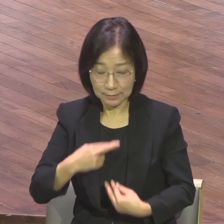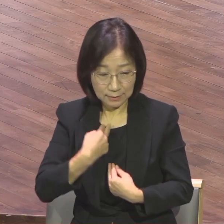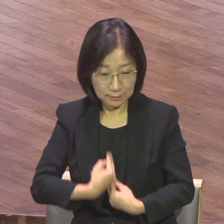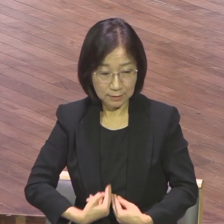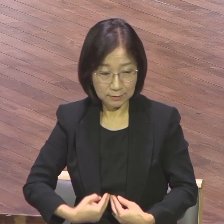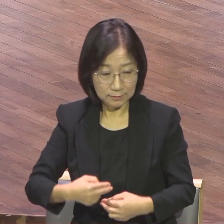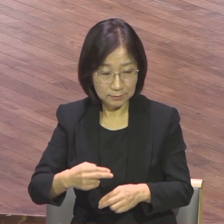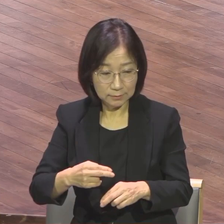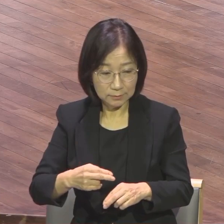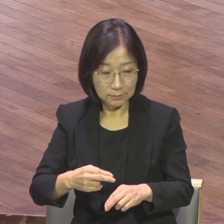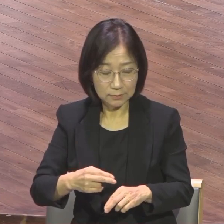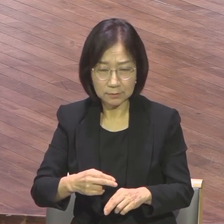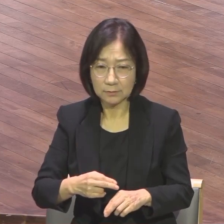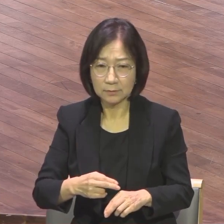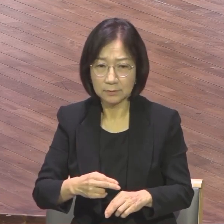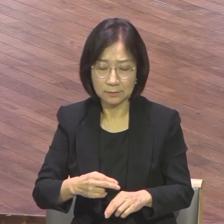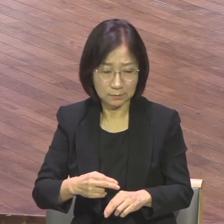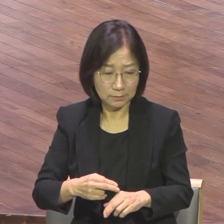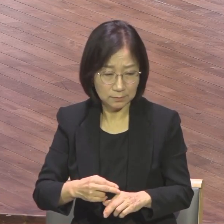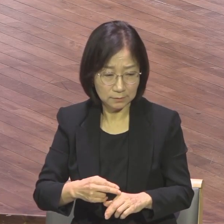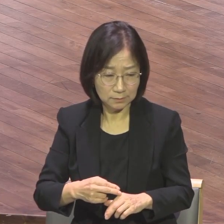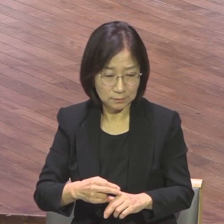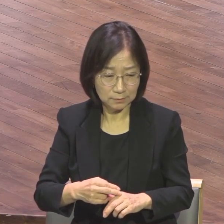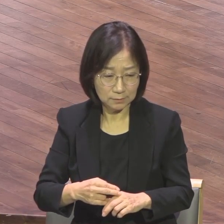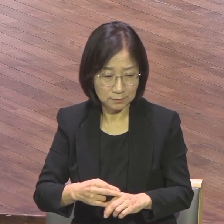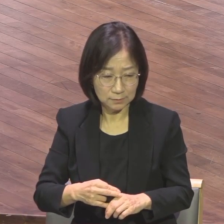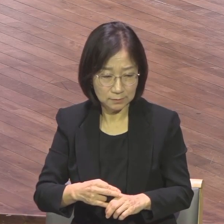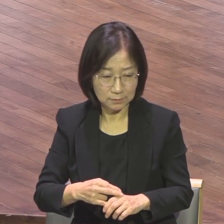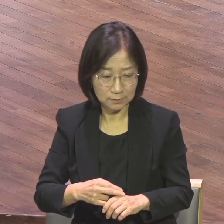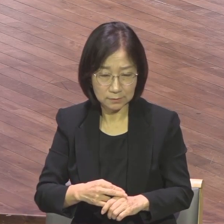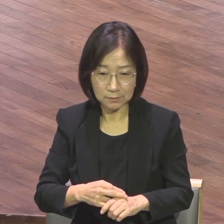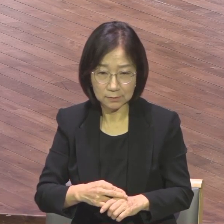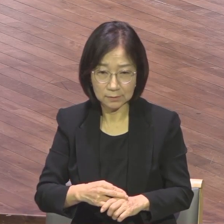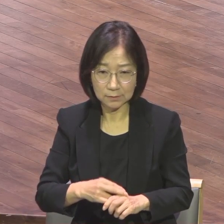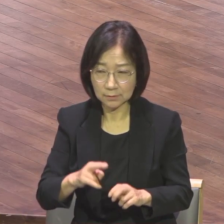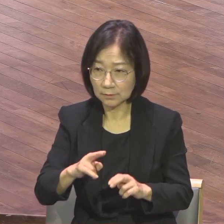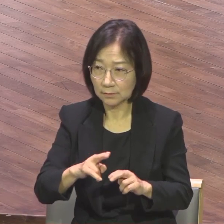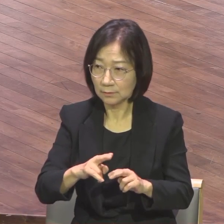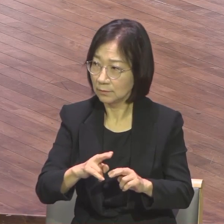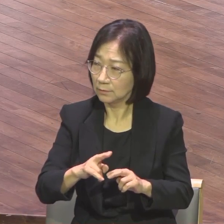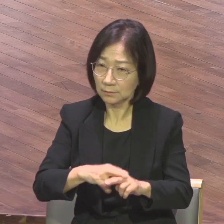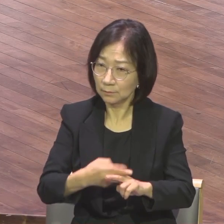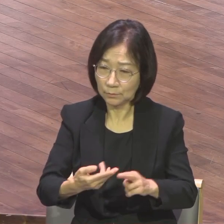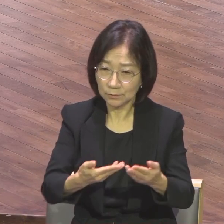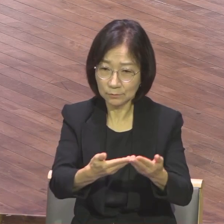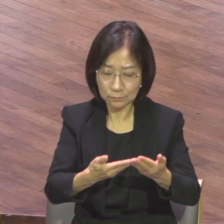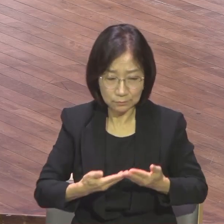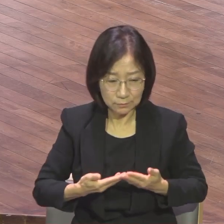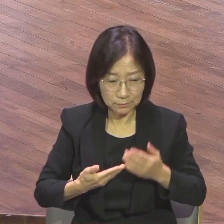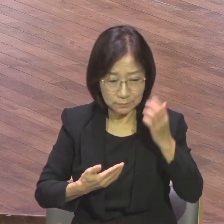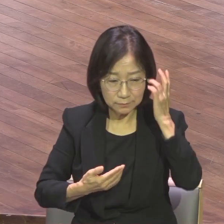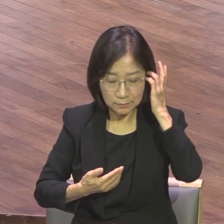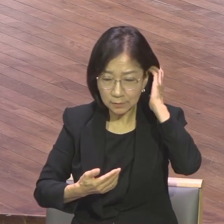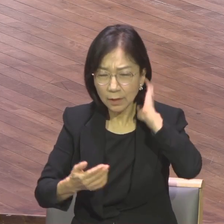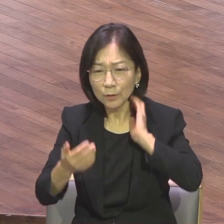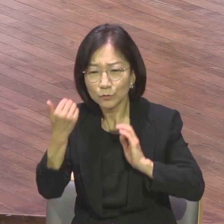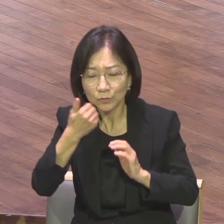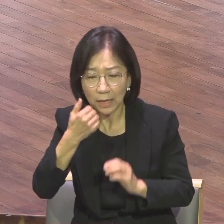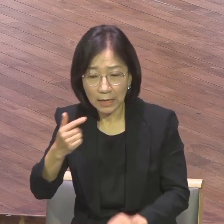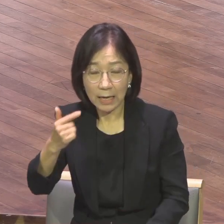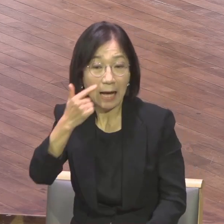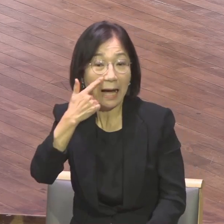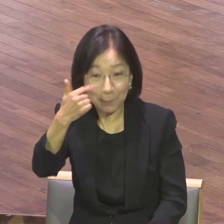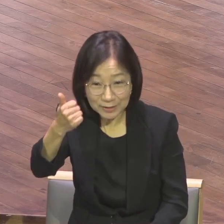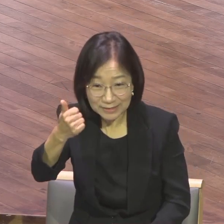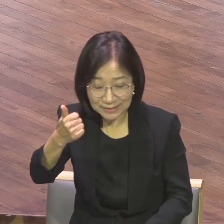아버지가 일일 채소 싣고 니아카로 그렇게 길거리 다니며 장사하는 분이거든요. 그